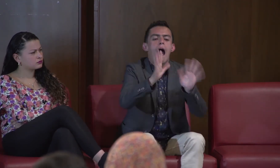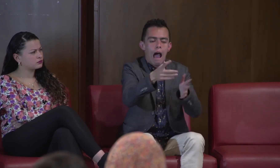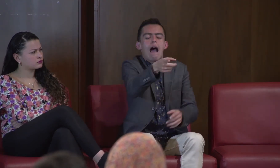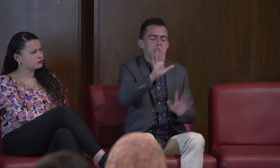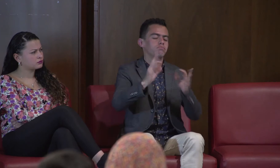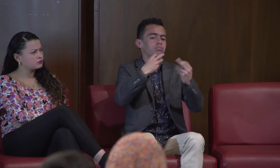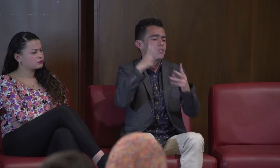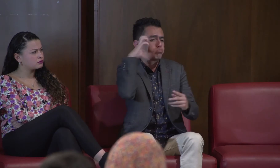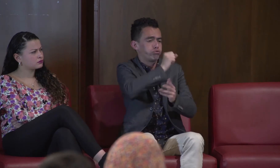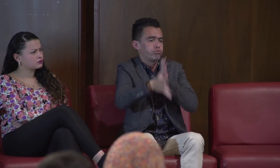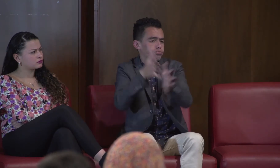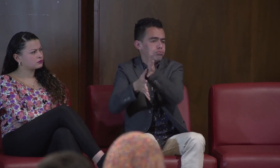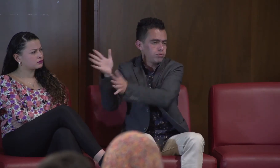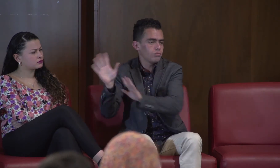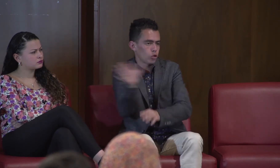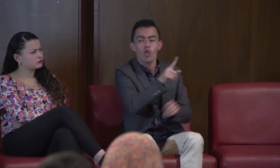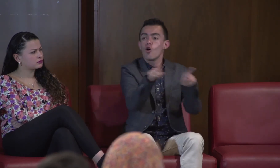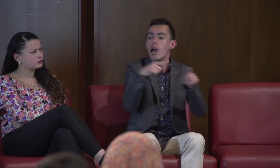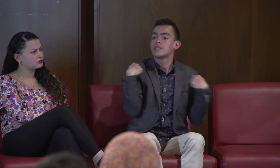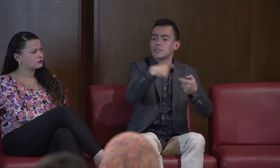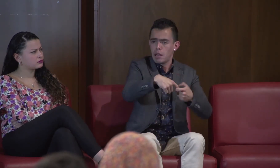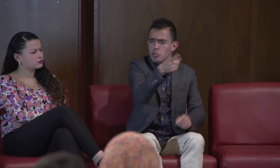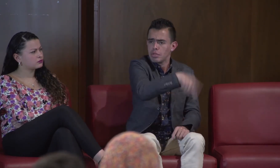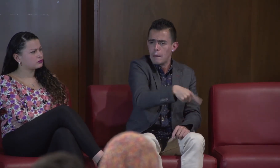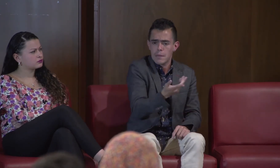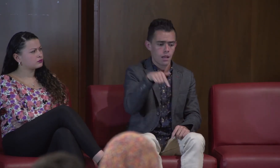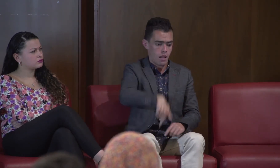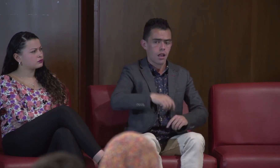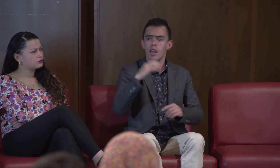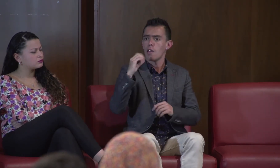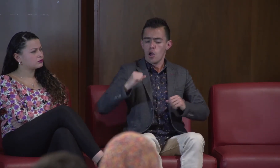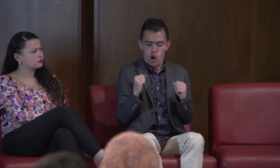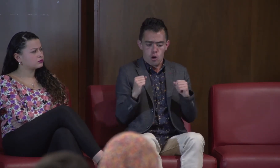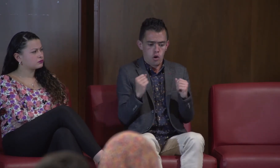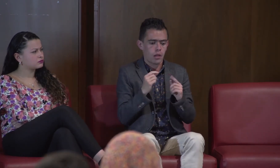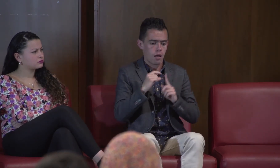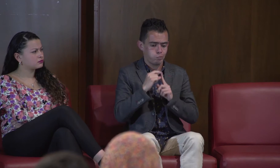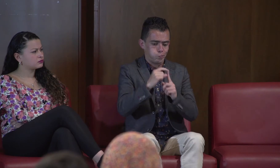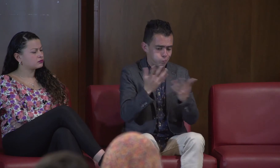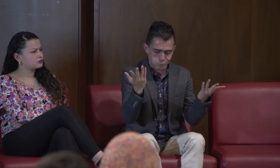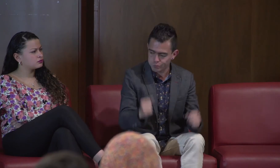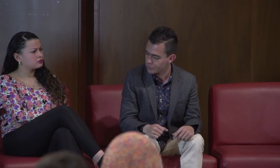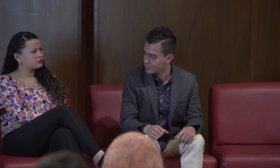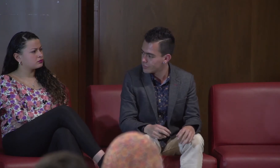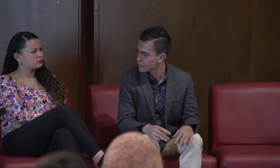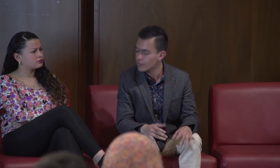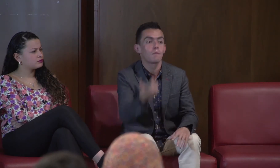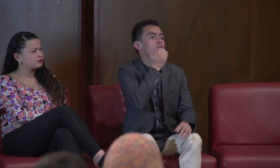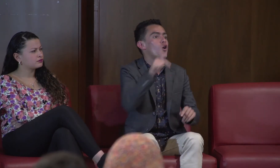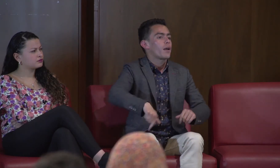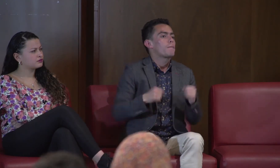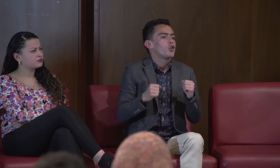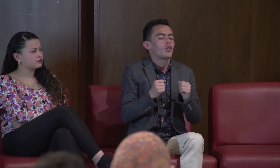vez, si es la seña aislada, se va a preguntar qué es eso y se va a darle la explicación, así como ocurre con el español. Por ejemplo, aquí tenemos